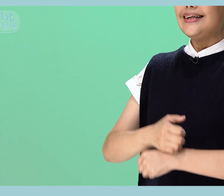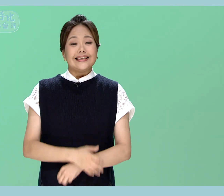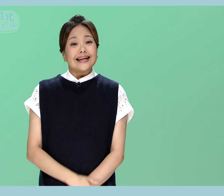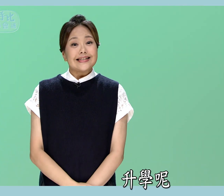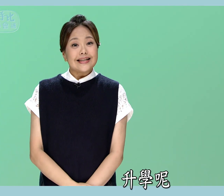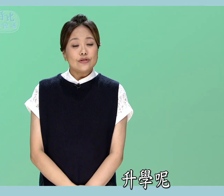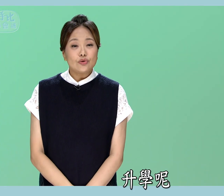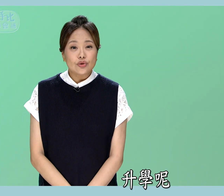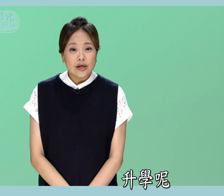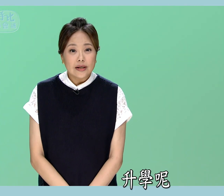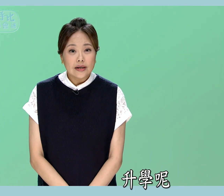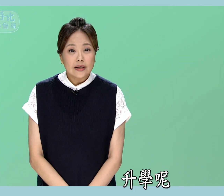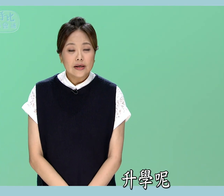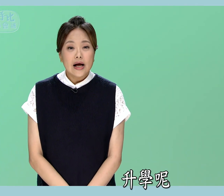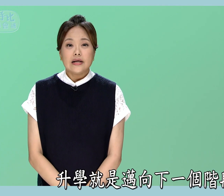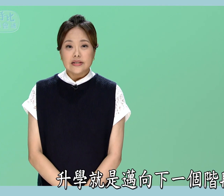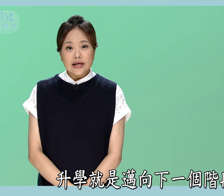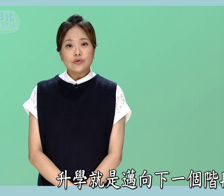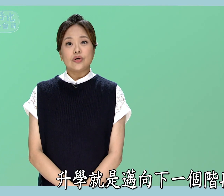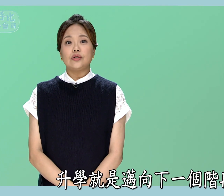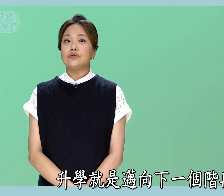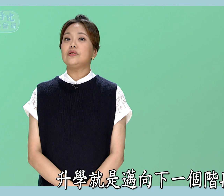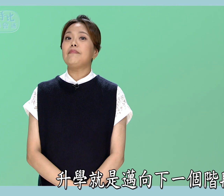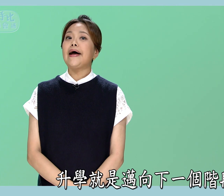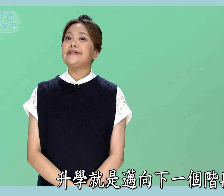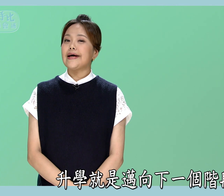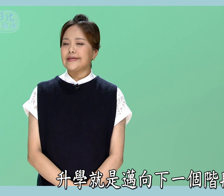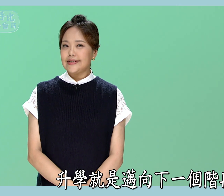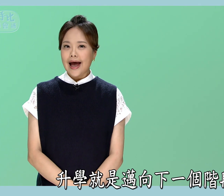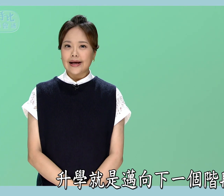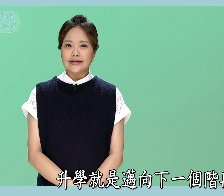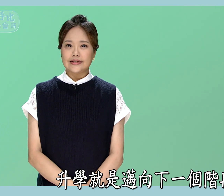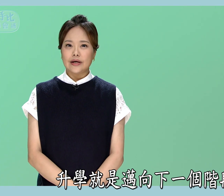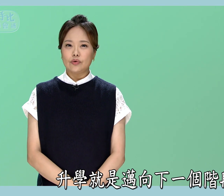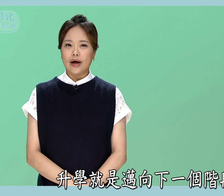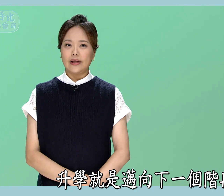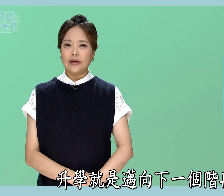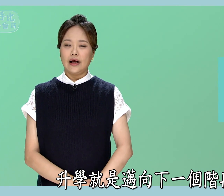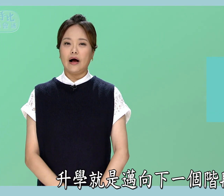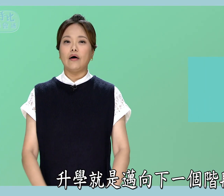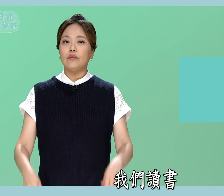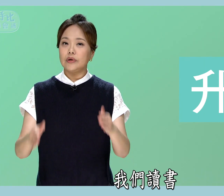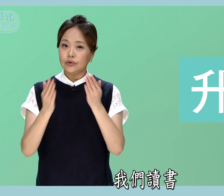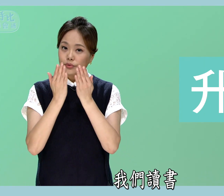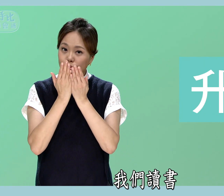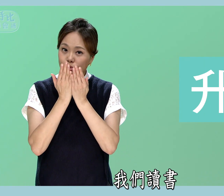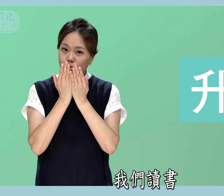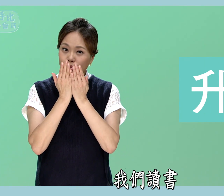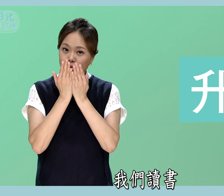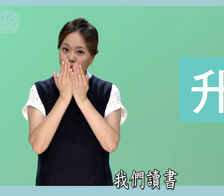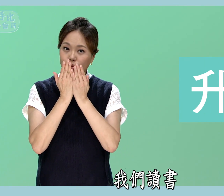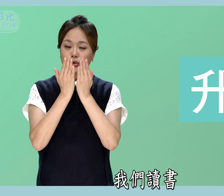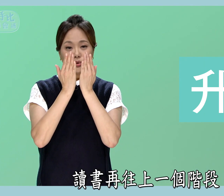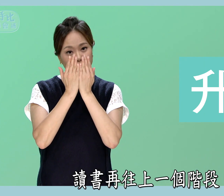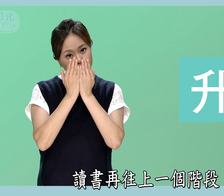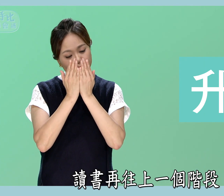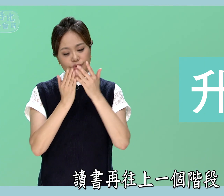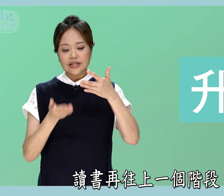那升学呢？升学就是迈向下一个阶段。好，我们读书，读书再